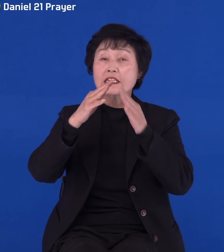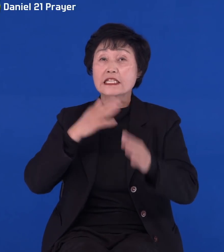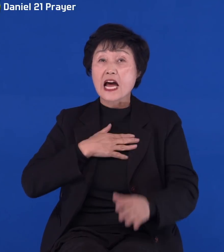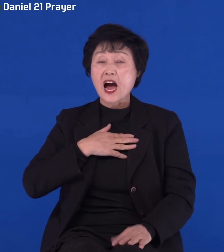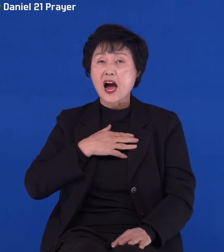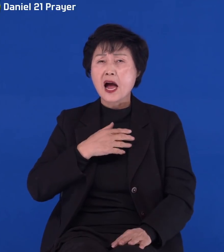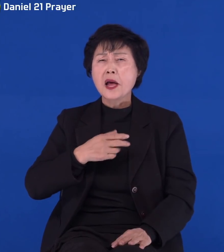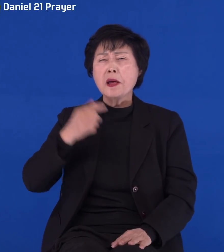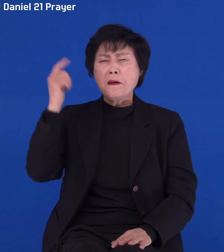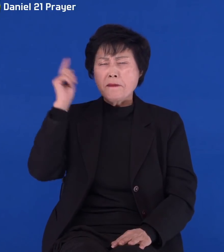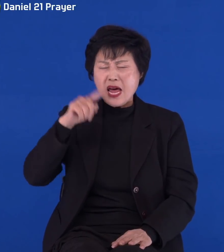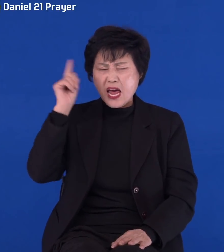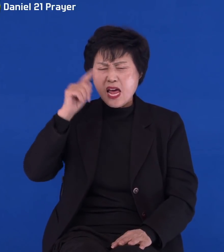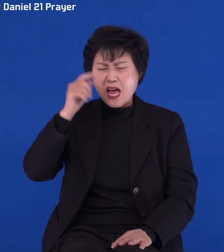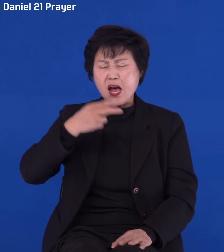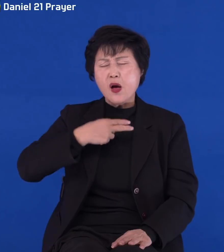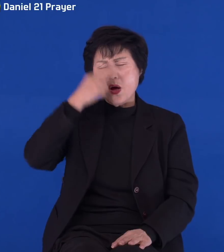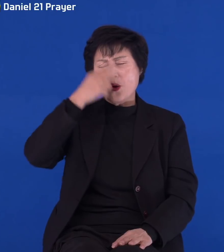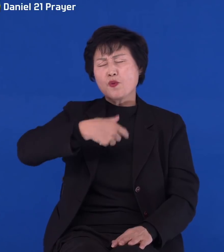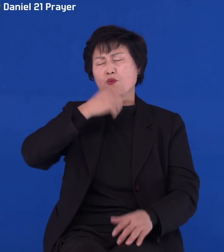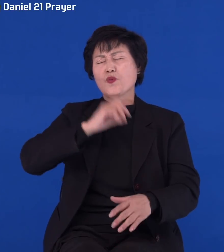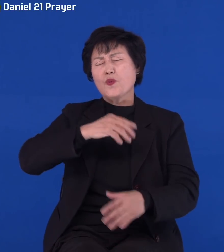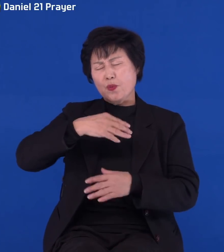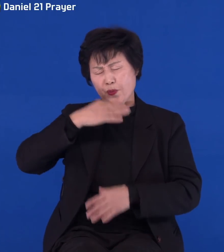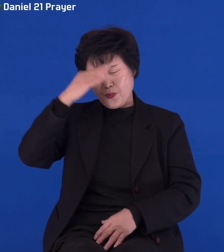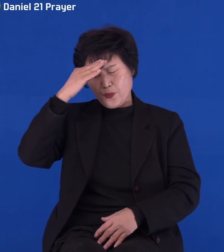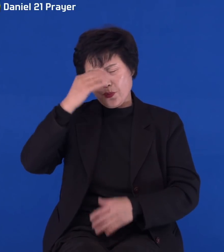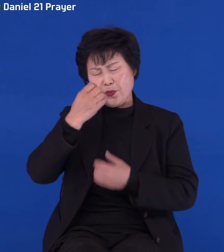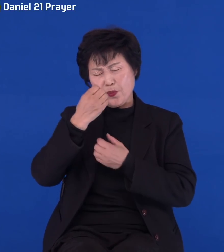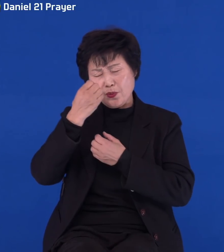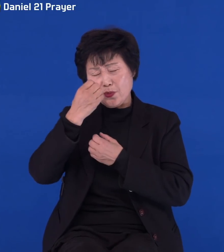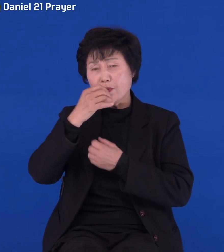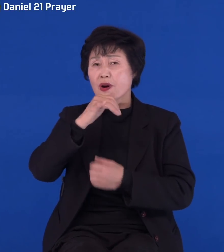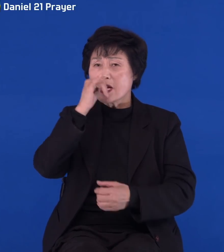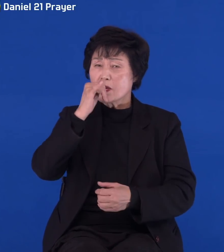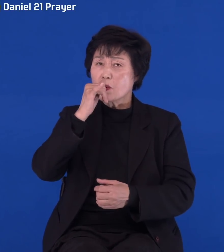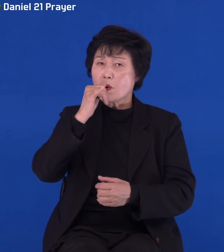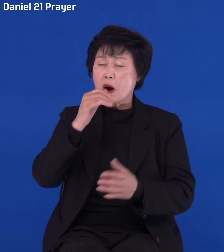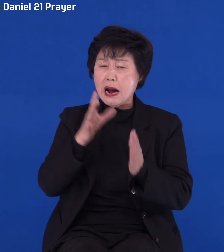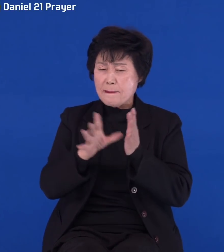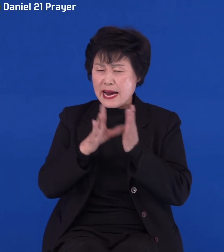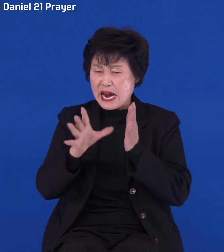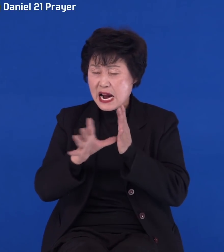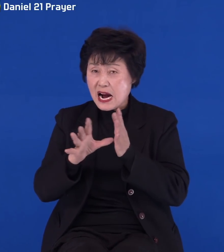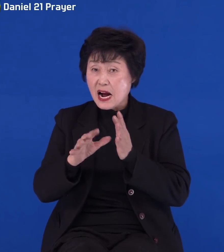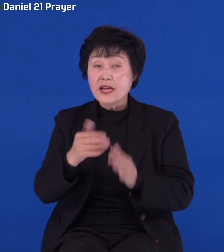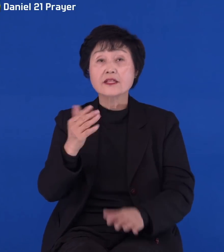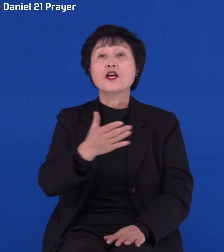나죠. 칼을 들고 죽여버릴 거야 그러고 있죠. 눈은 돌아가 있죠. 여러분 같으면 양육하고 싶으세요?